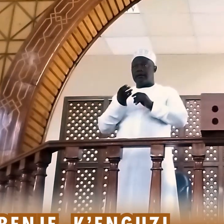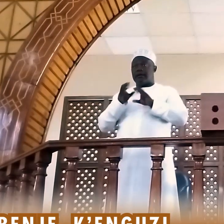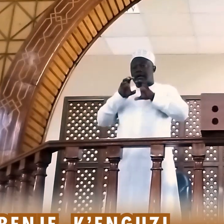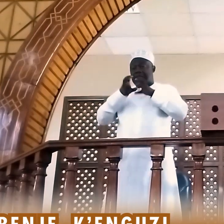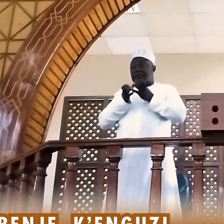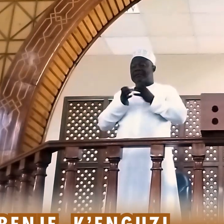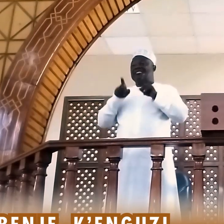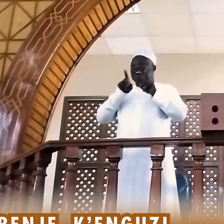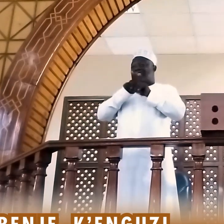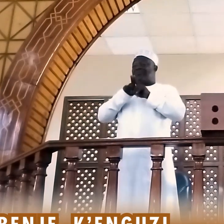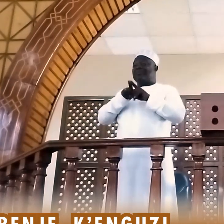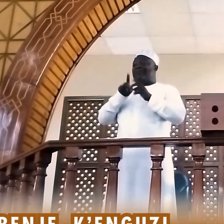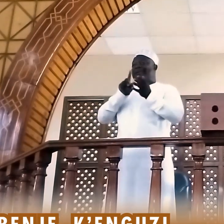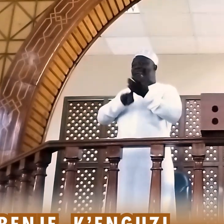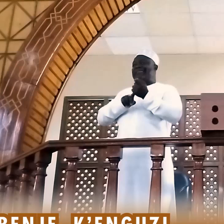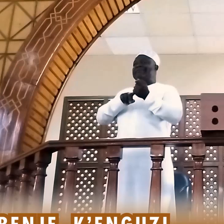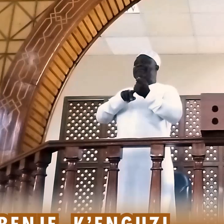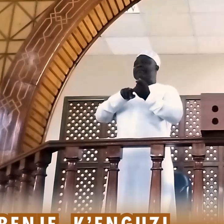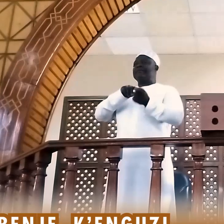قضية خطيرة